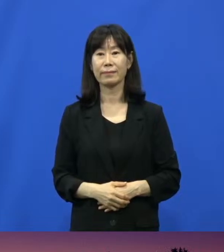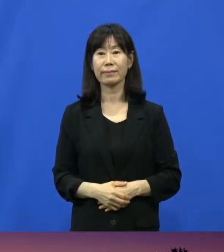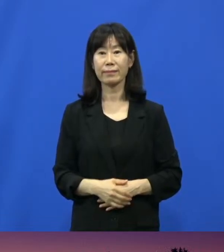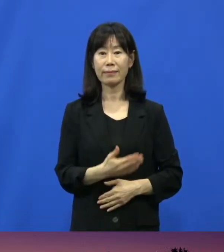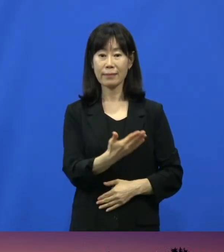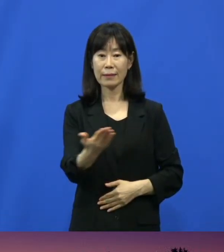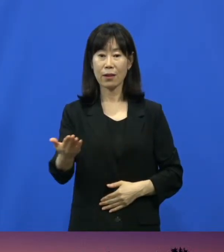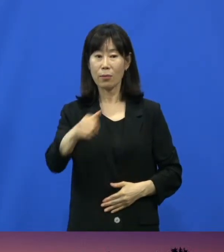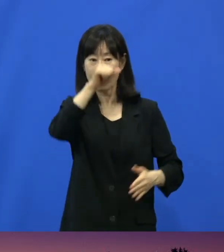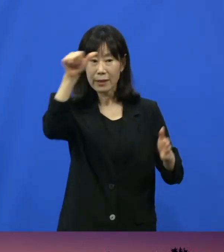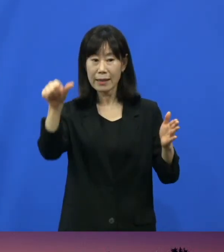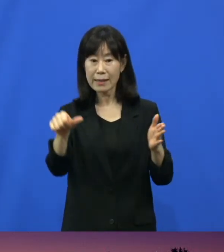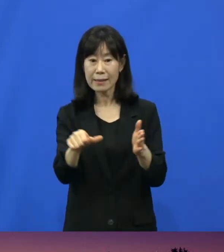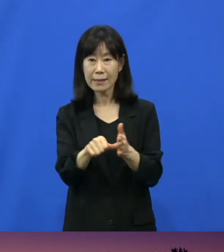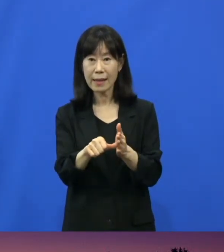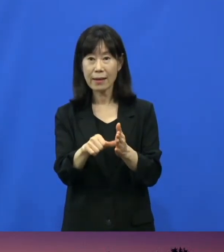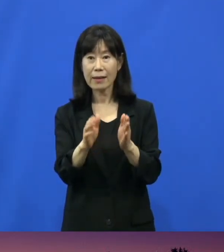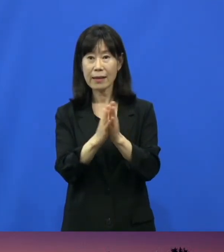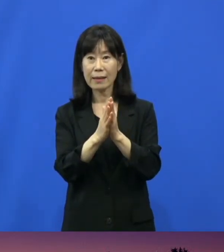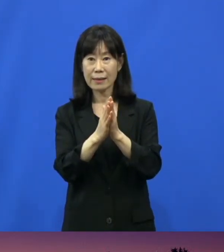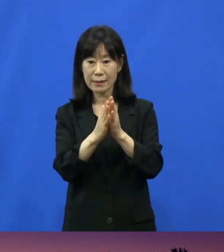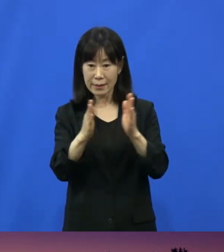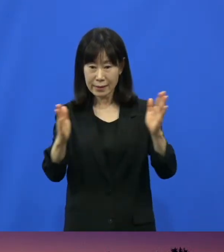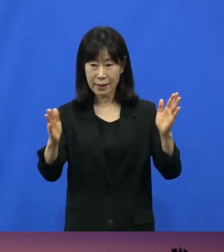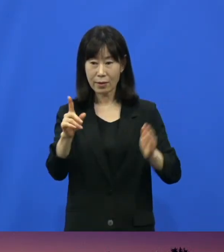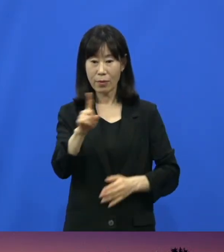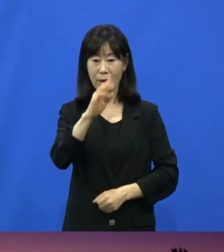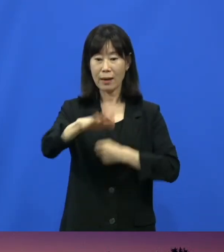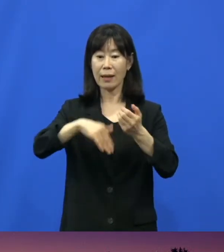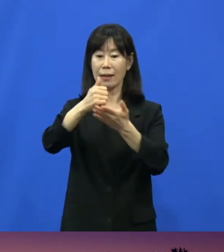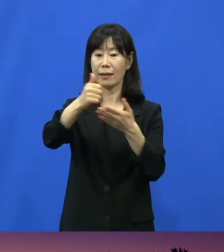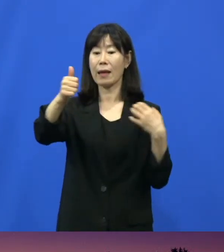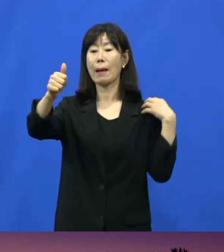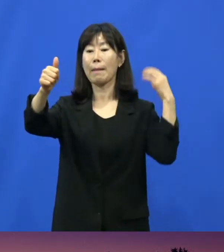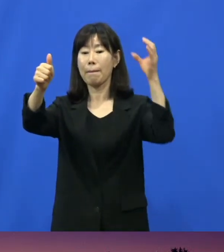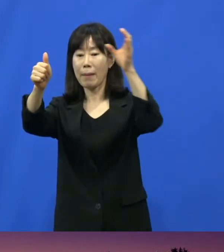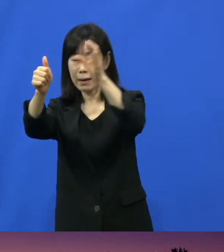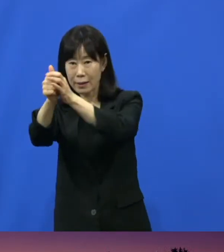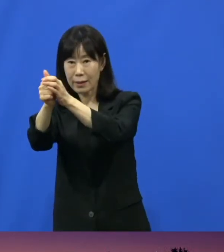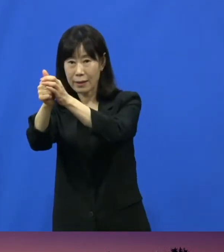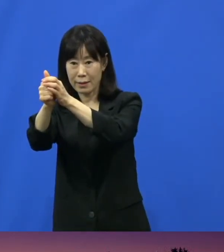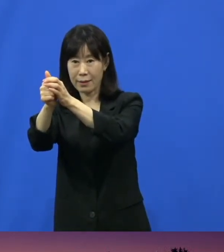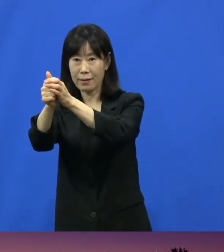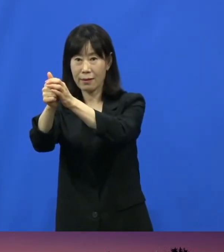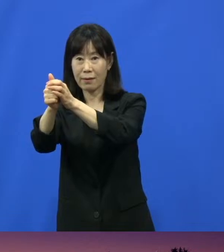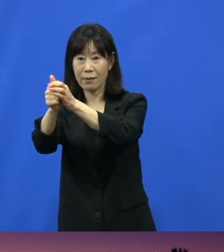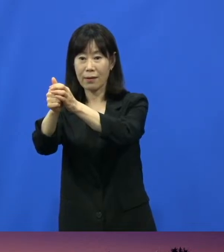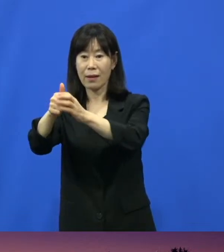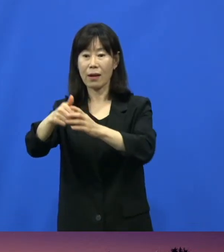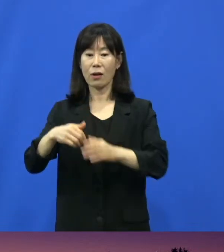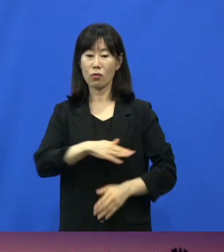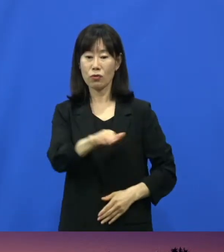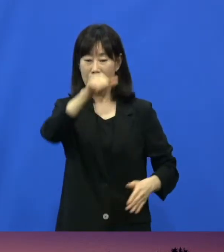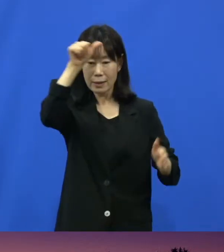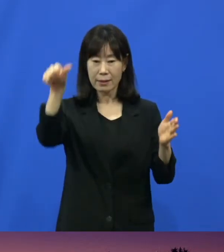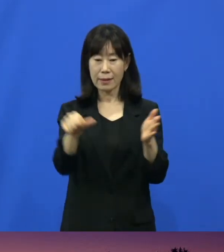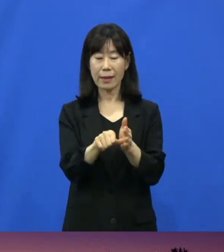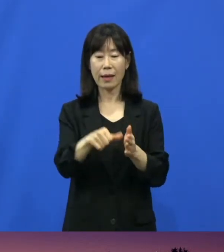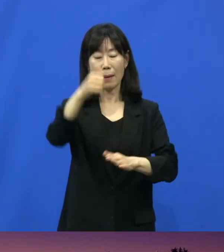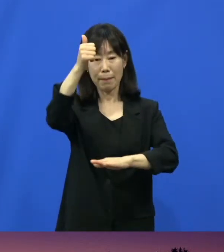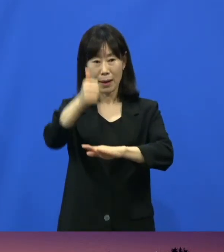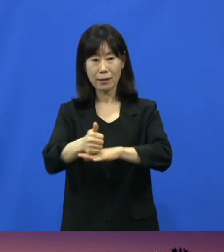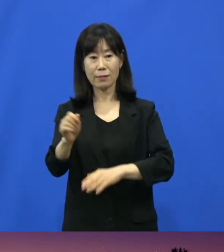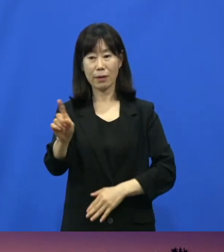여러분, 우리 인생은 출발한 그 아버지의 품에 안기는 것으로부터 출발해서 우리 인생의 마지막도 뭔지 아세요, 여러분? 우리의